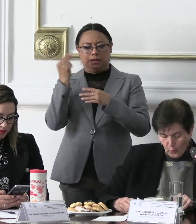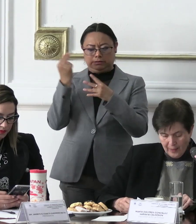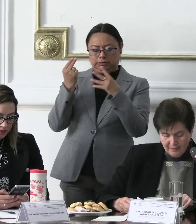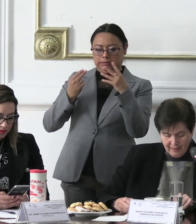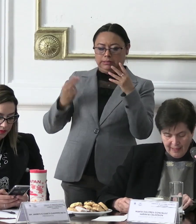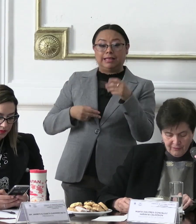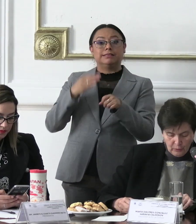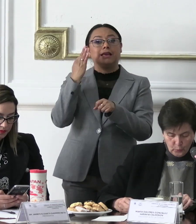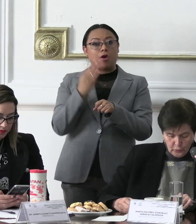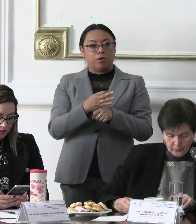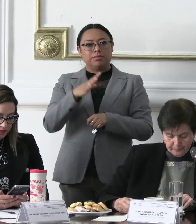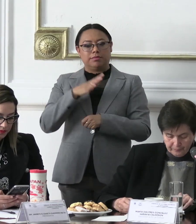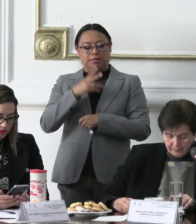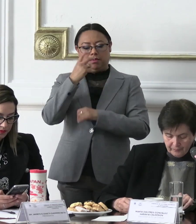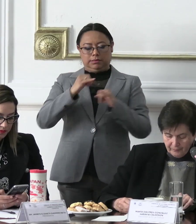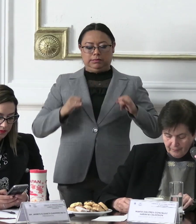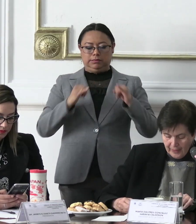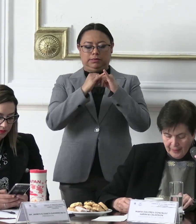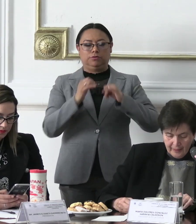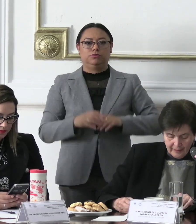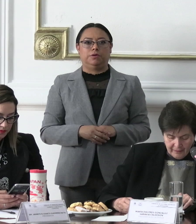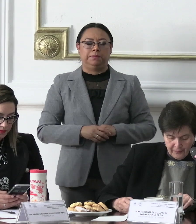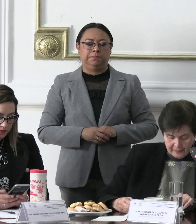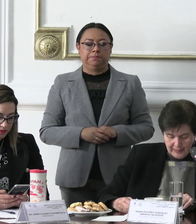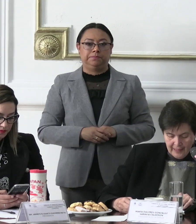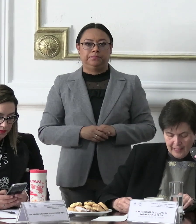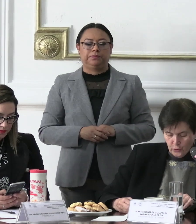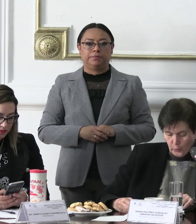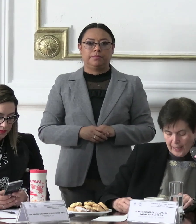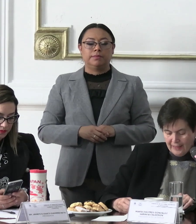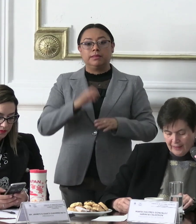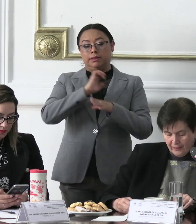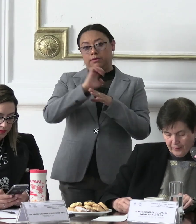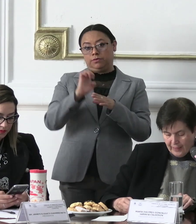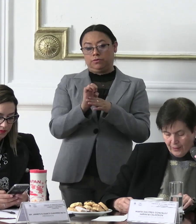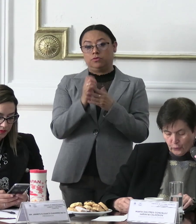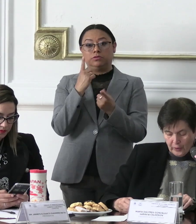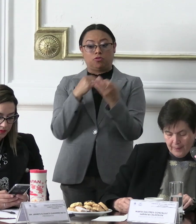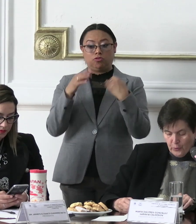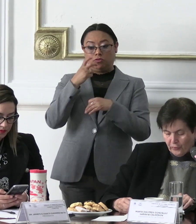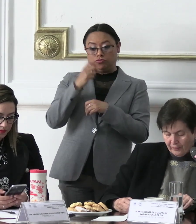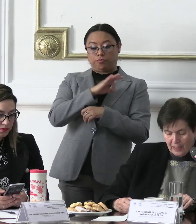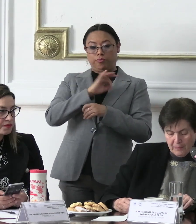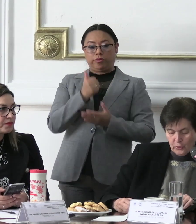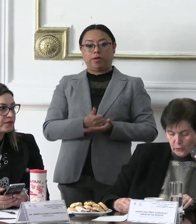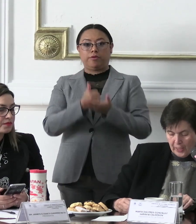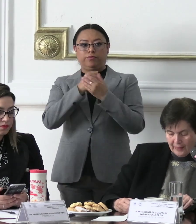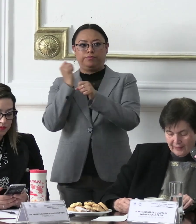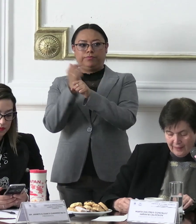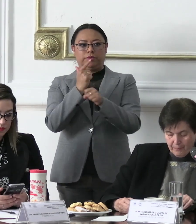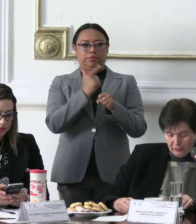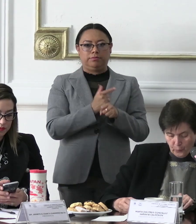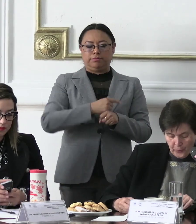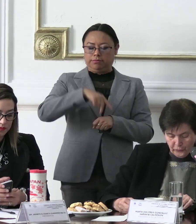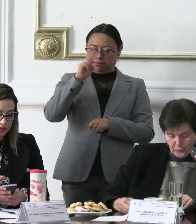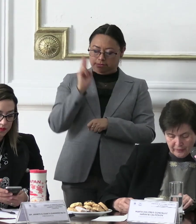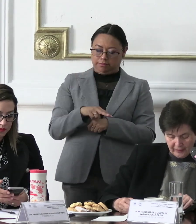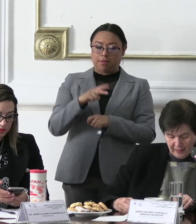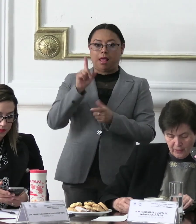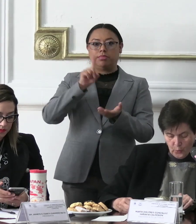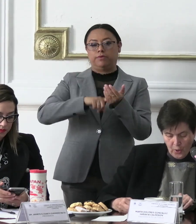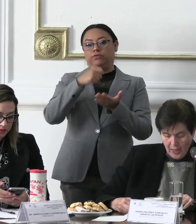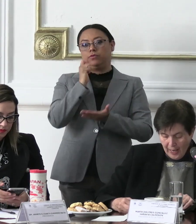necesidades actuales de la institución. Deflactar ayuda a identificar los cambios en términos reales en el